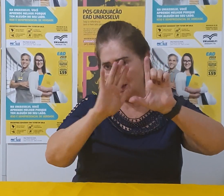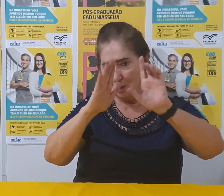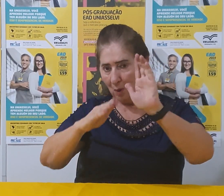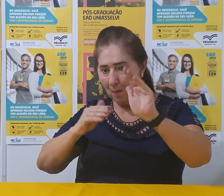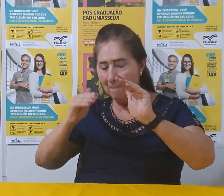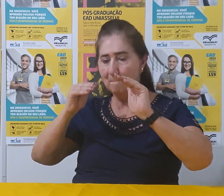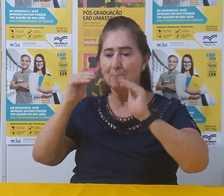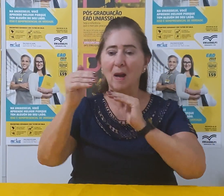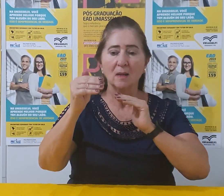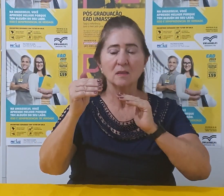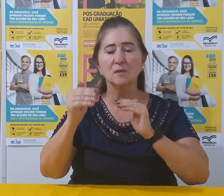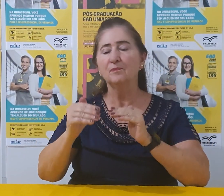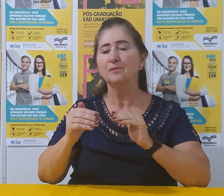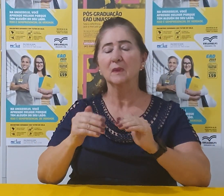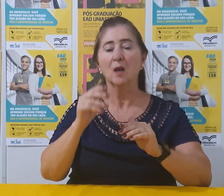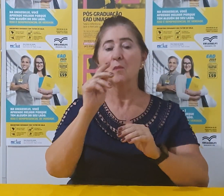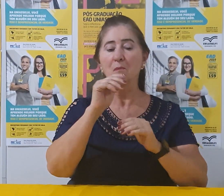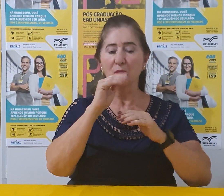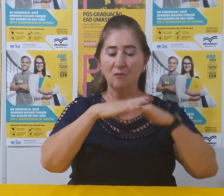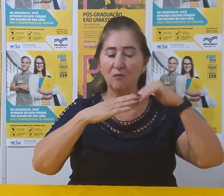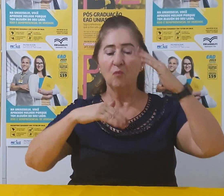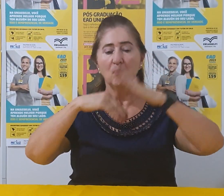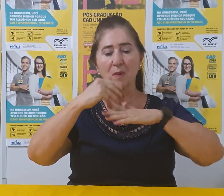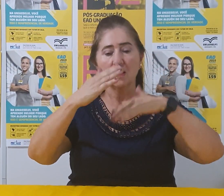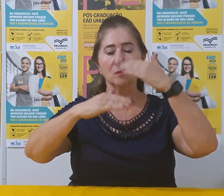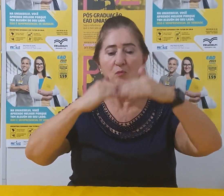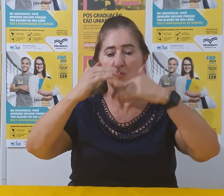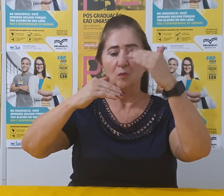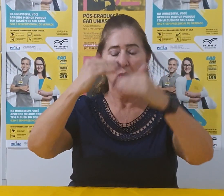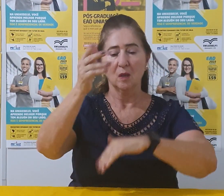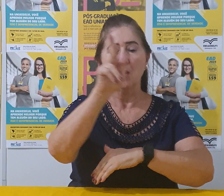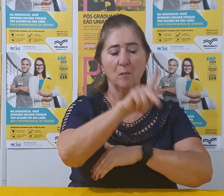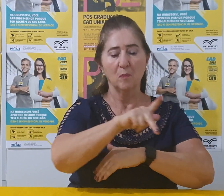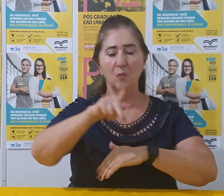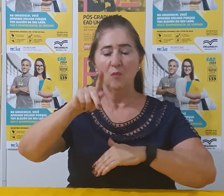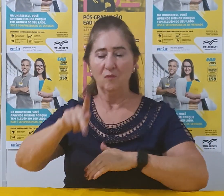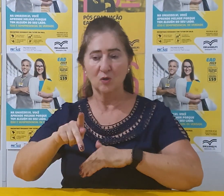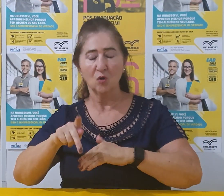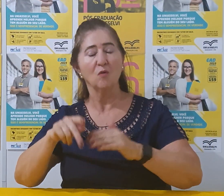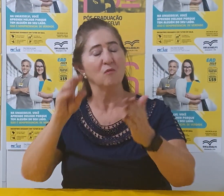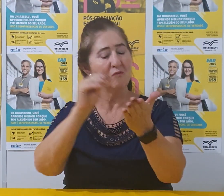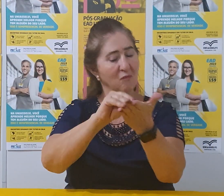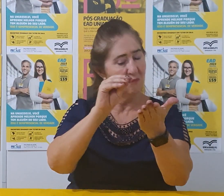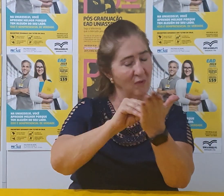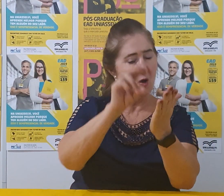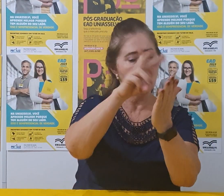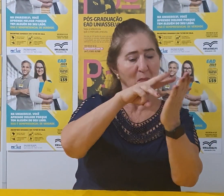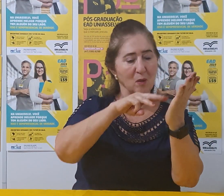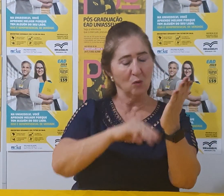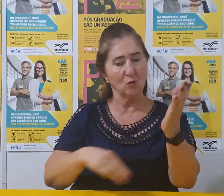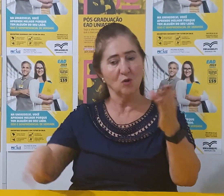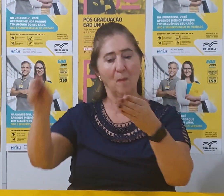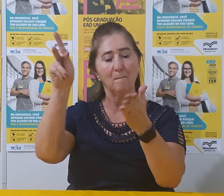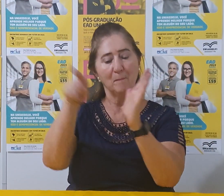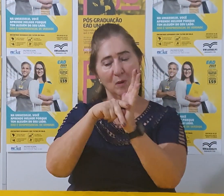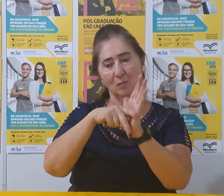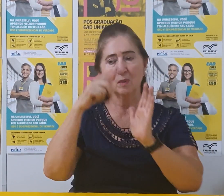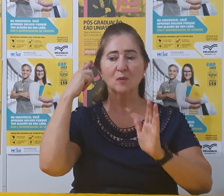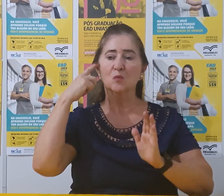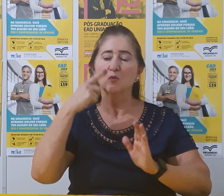cursos de formação docente pecam em questão de metodologias voltadas para a surdez. Mesmo